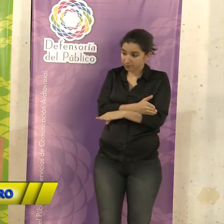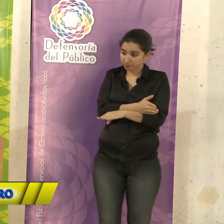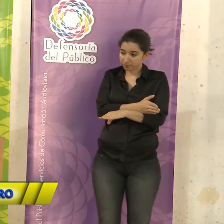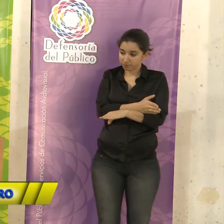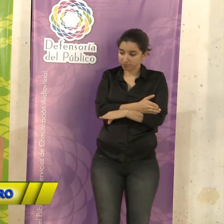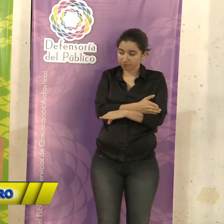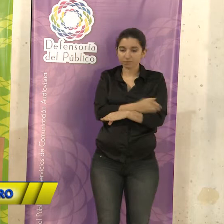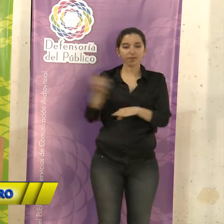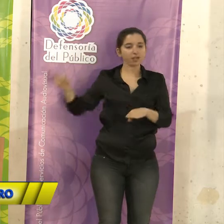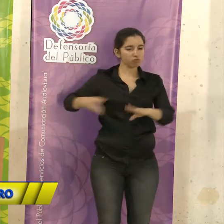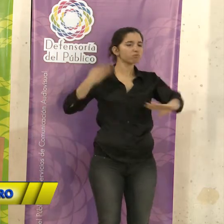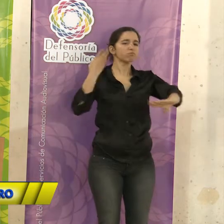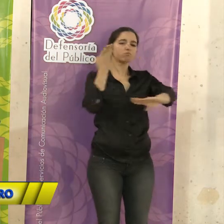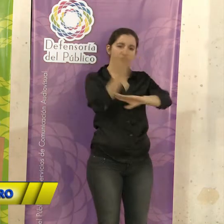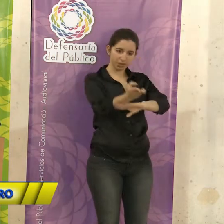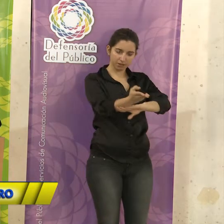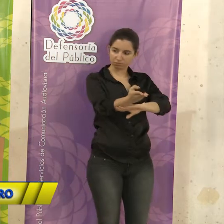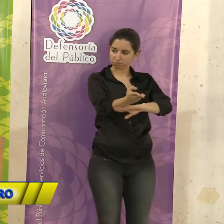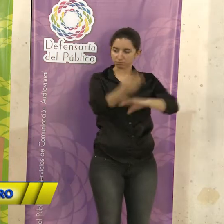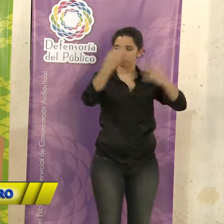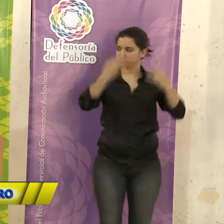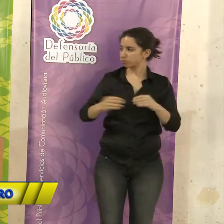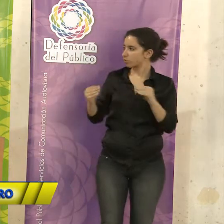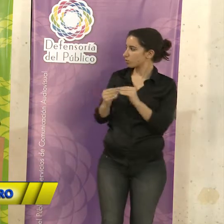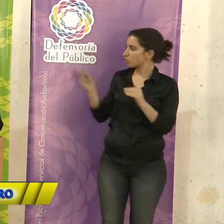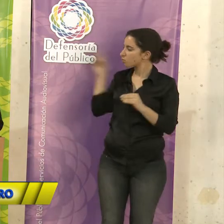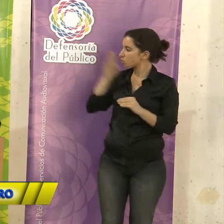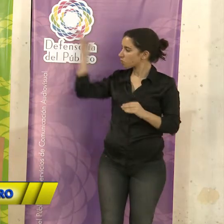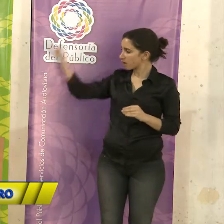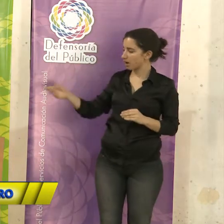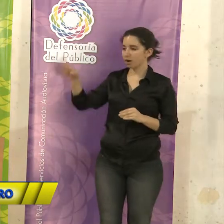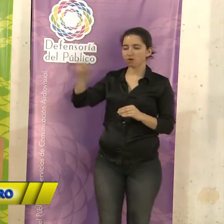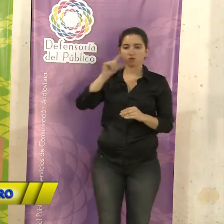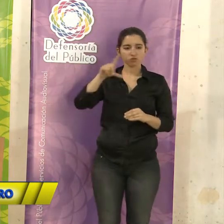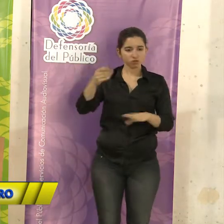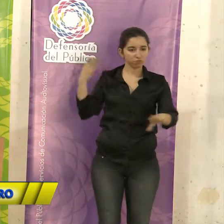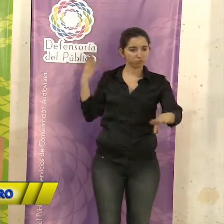Nuestro reclamo puntual se lo va a expresar mi compañera Rocío Leal.